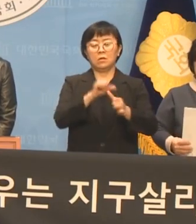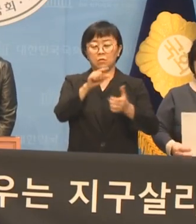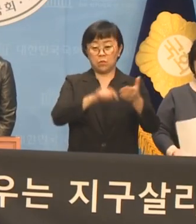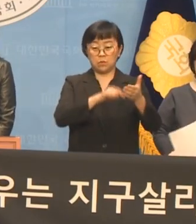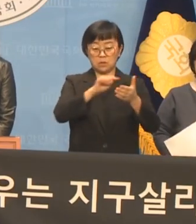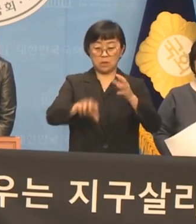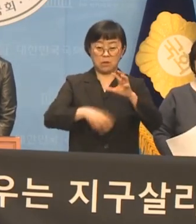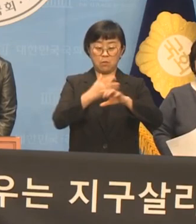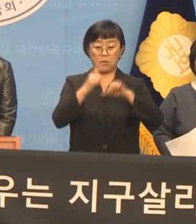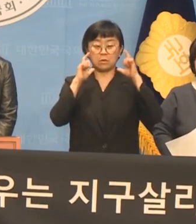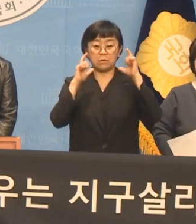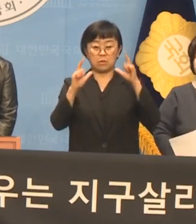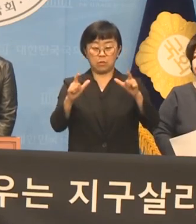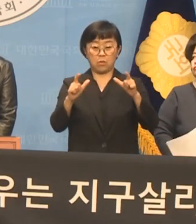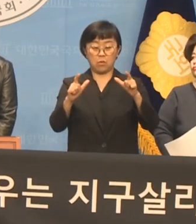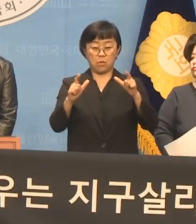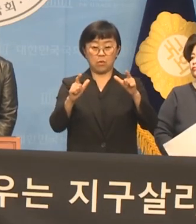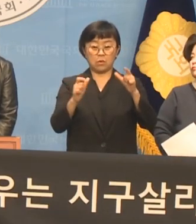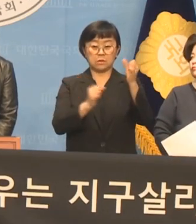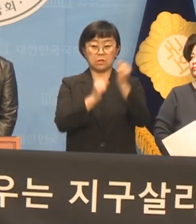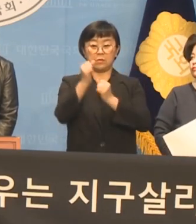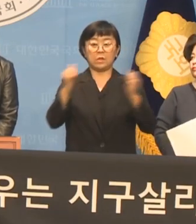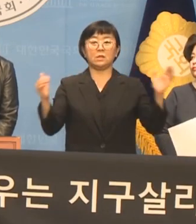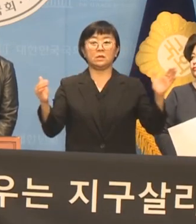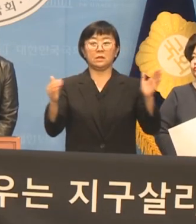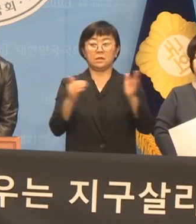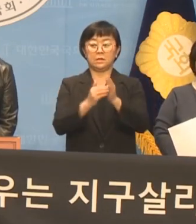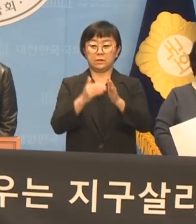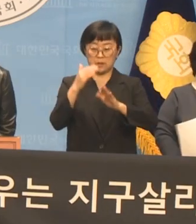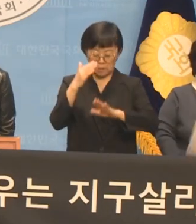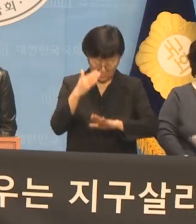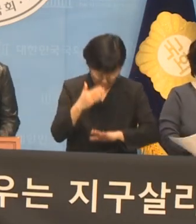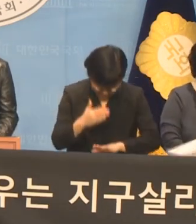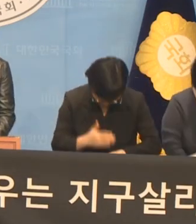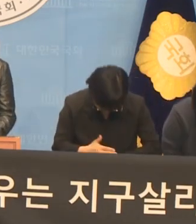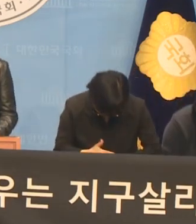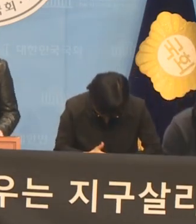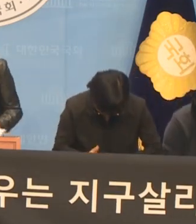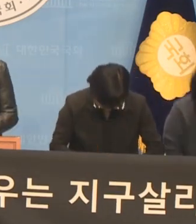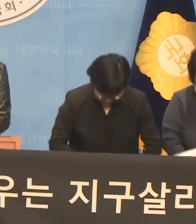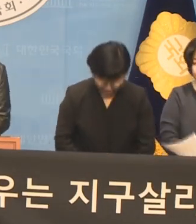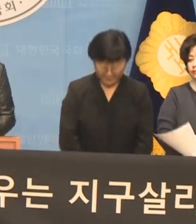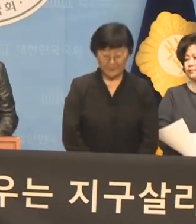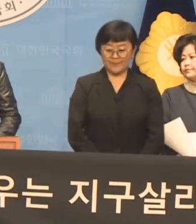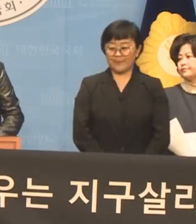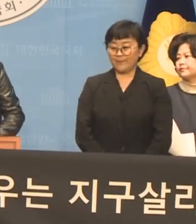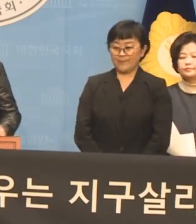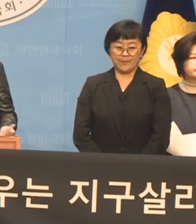생태보상혁명 선포 기자회견을 이상으로 마치겠습니다. 감사합니다.